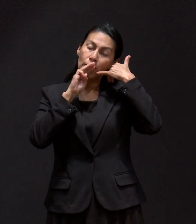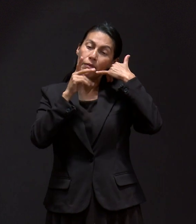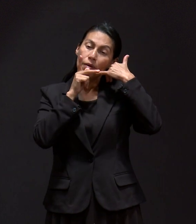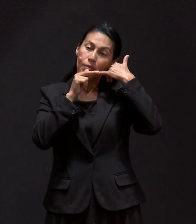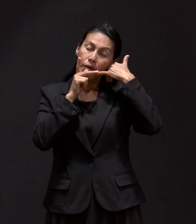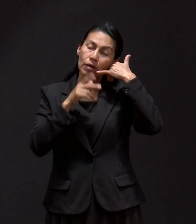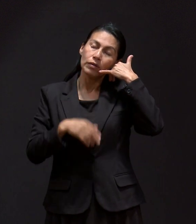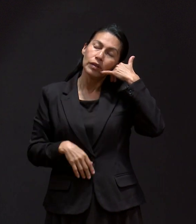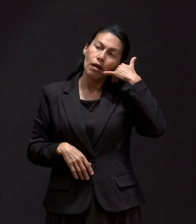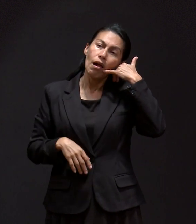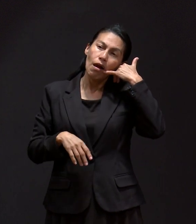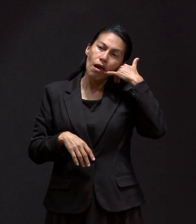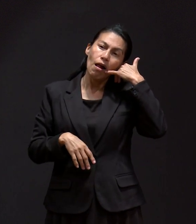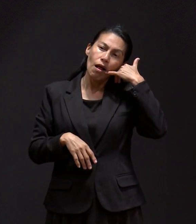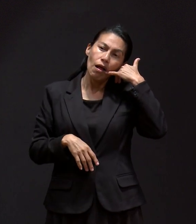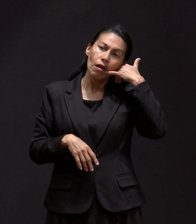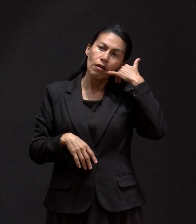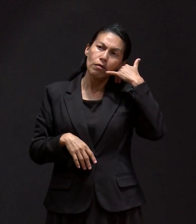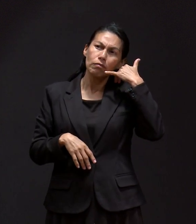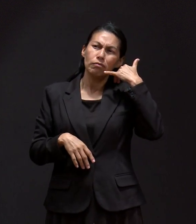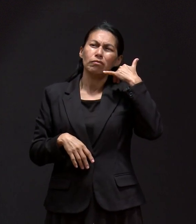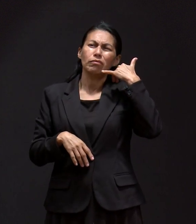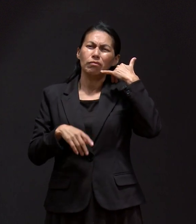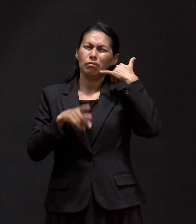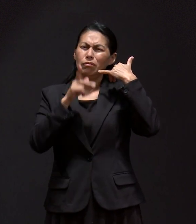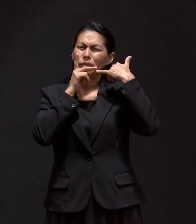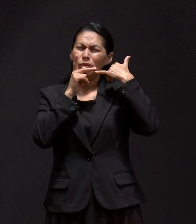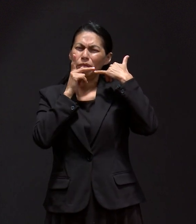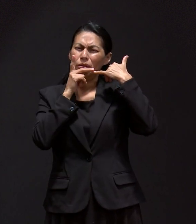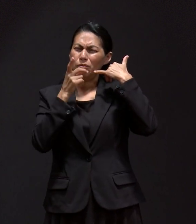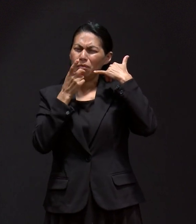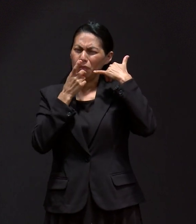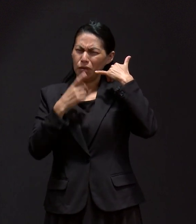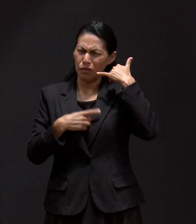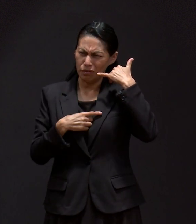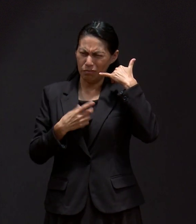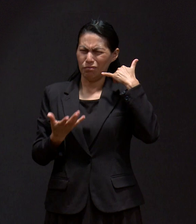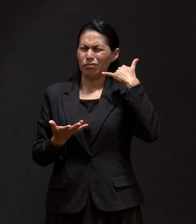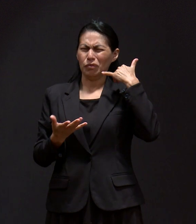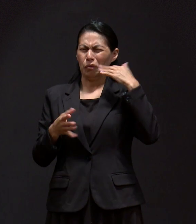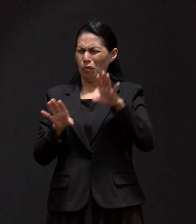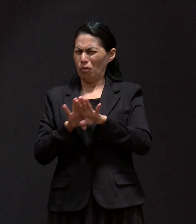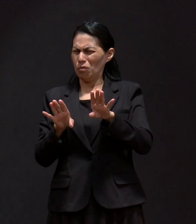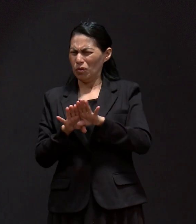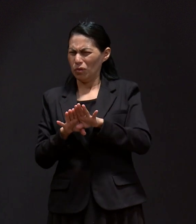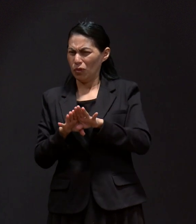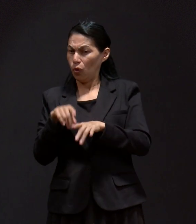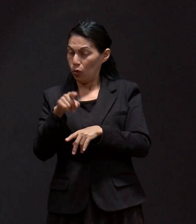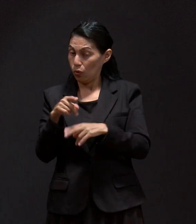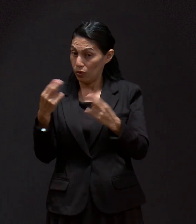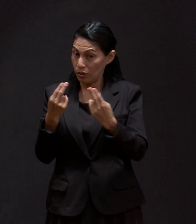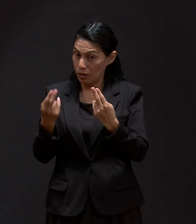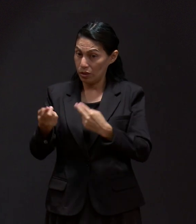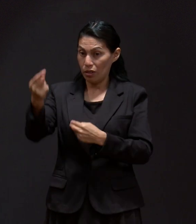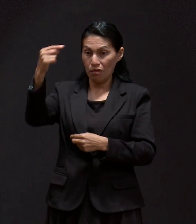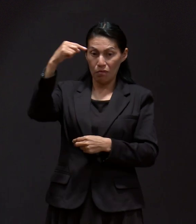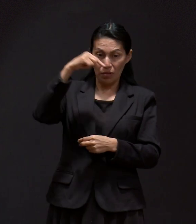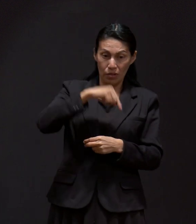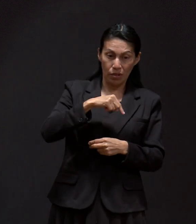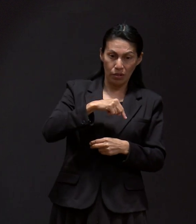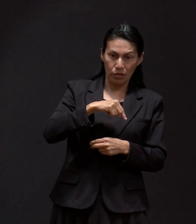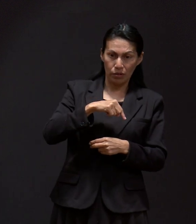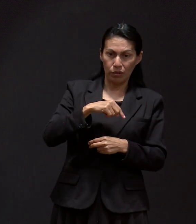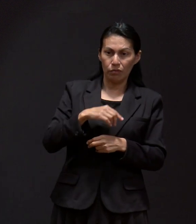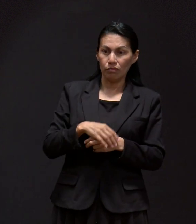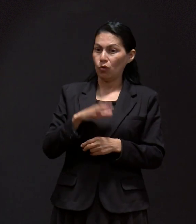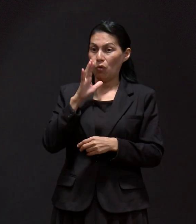esto vía telefónica a mis padres mi papá me dijo que era una situación que meditaba que yo fuera para allá acá méxico